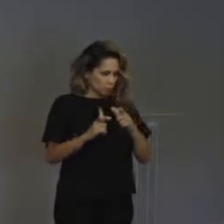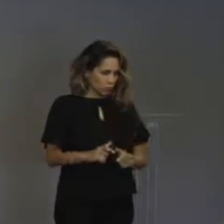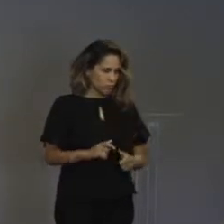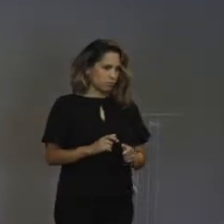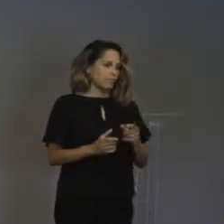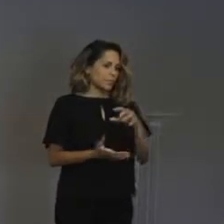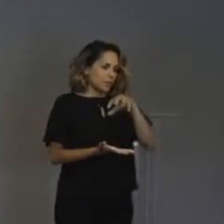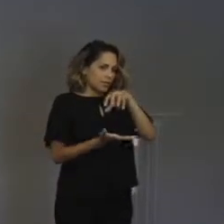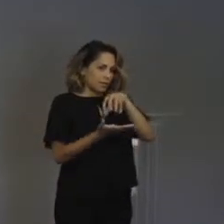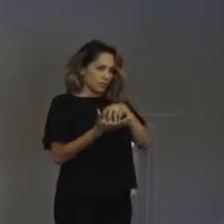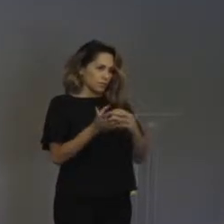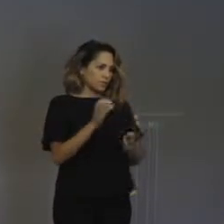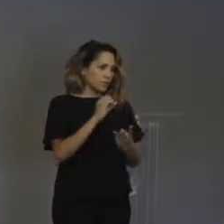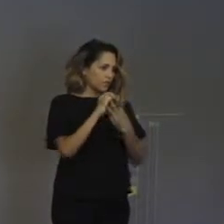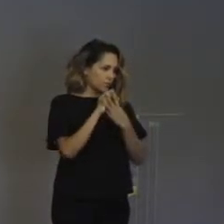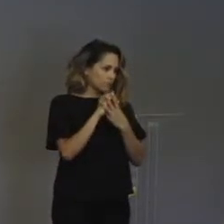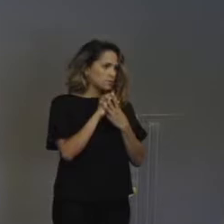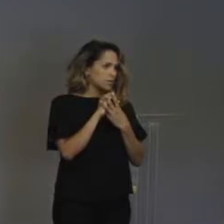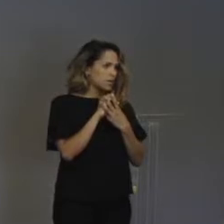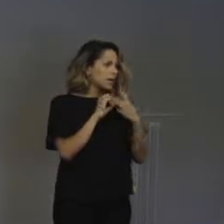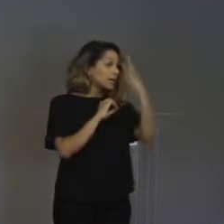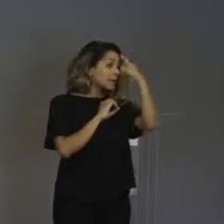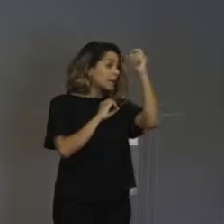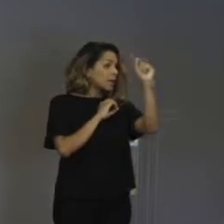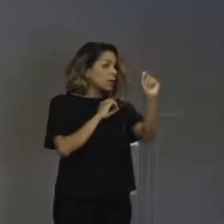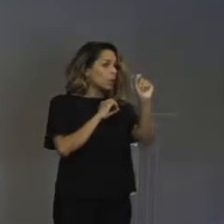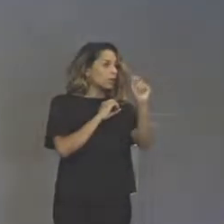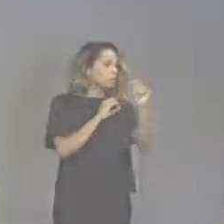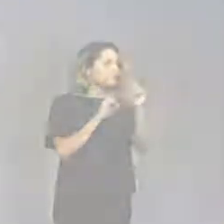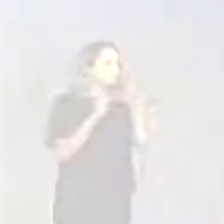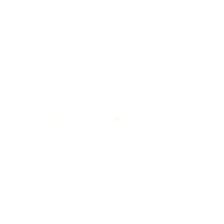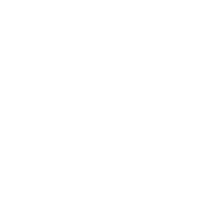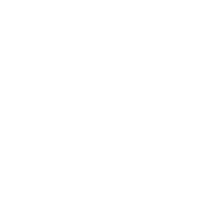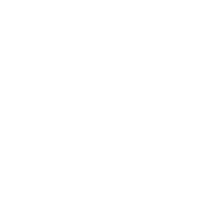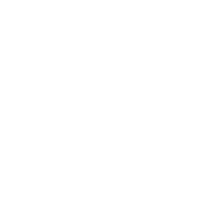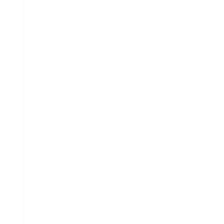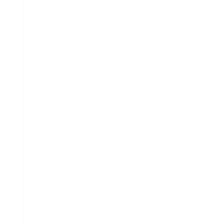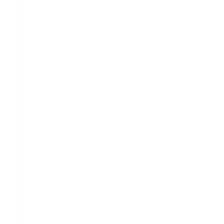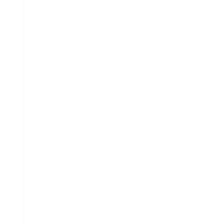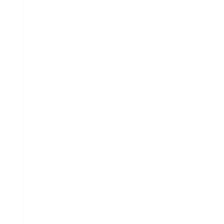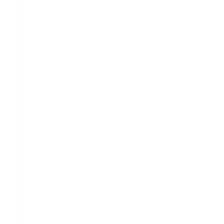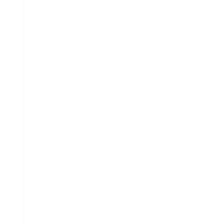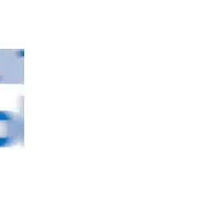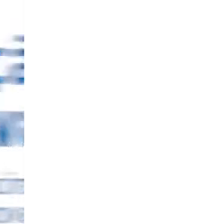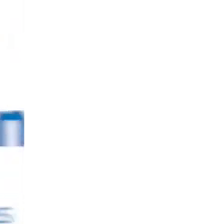e a ideia da Fundação Volkswagen é ampliar exatamente na parte de mobilidade urbana.